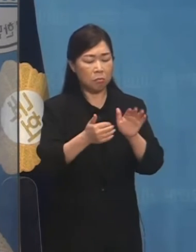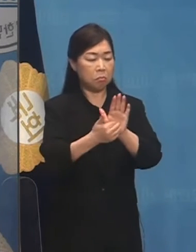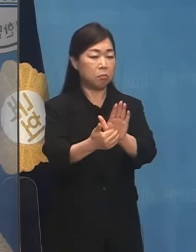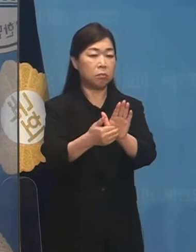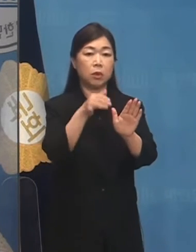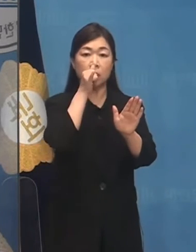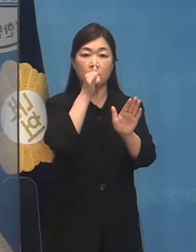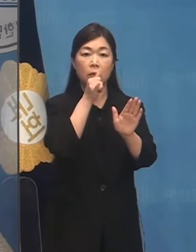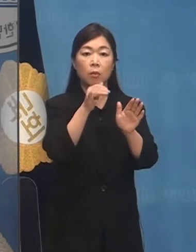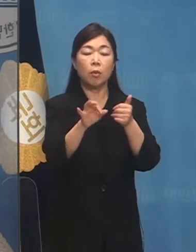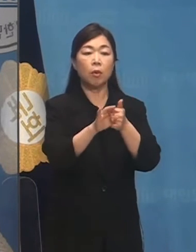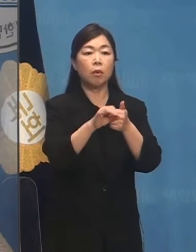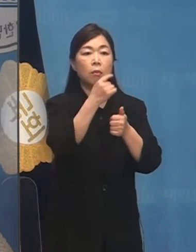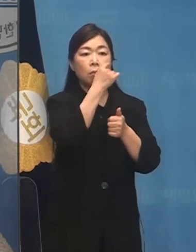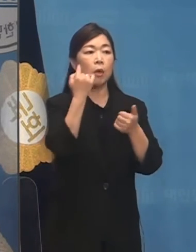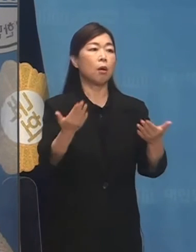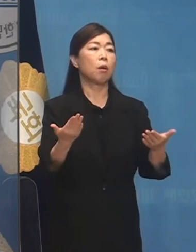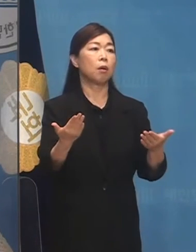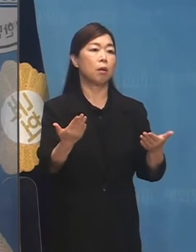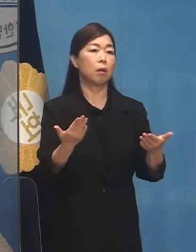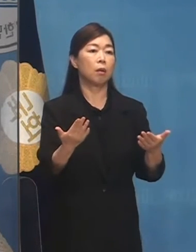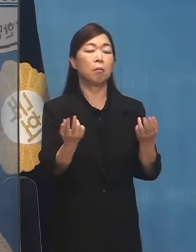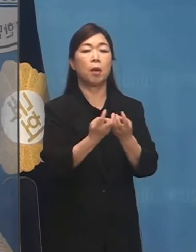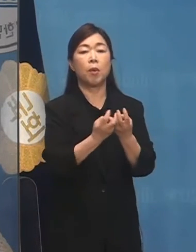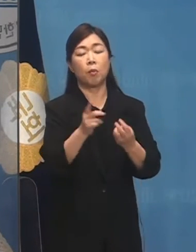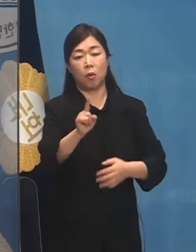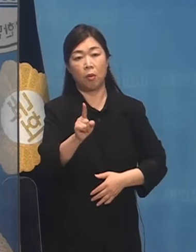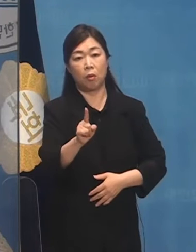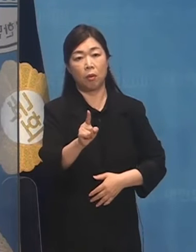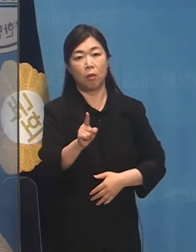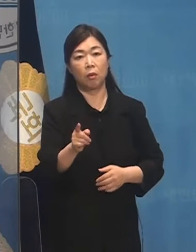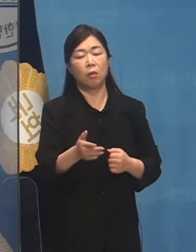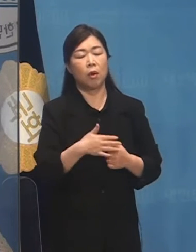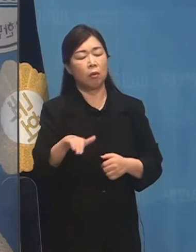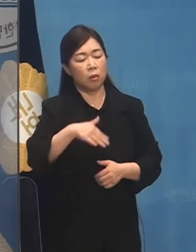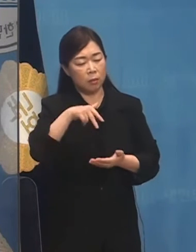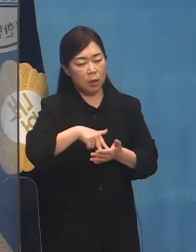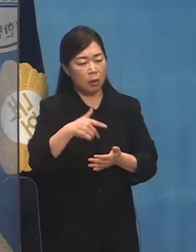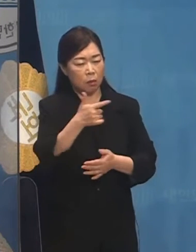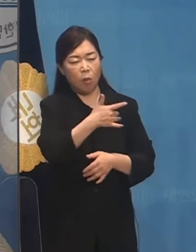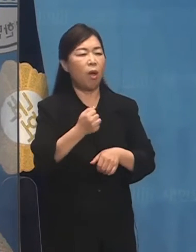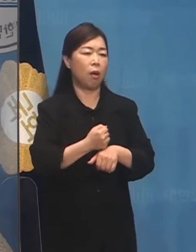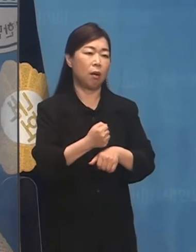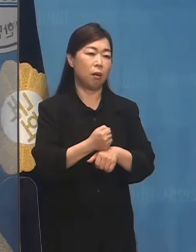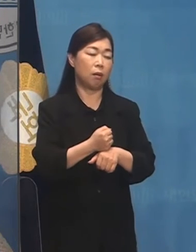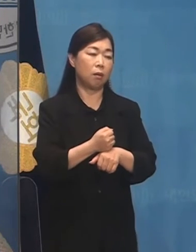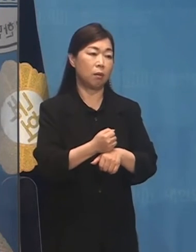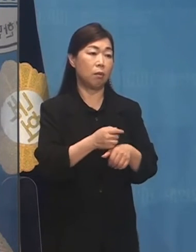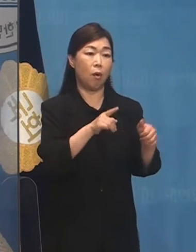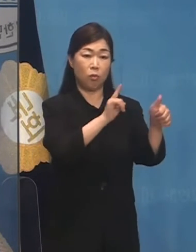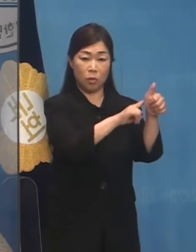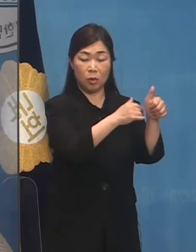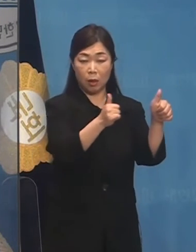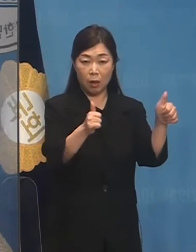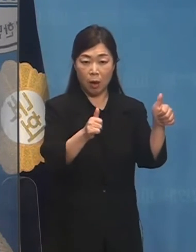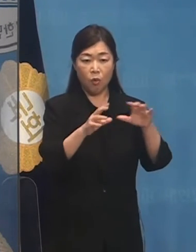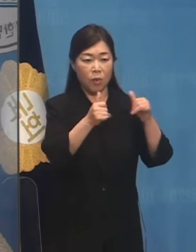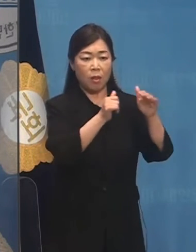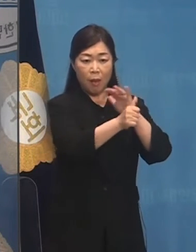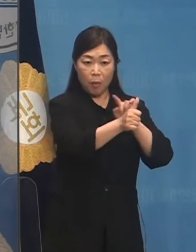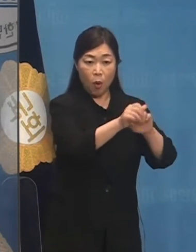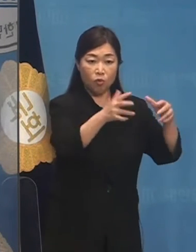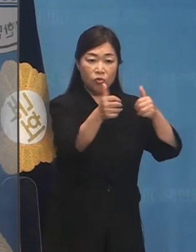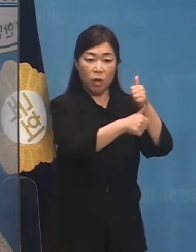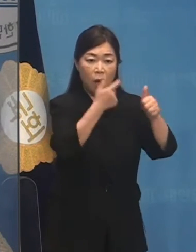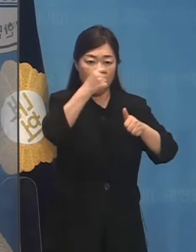않고 대체 무엇을 검증합니까? 저는 해도 넘어온다. 이것은 후보자가 말하는 국민의 대표인